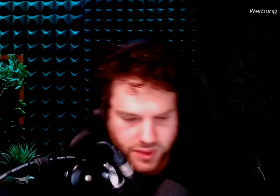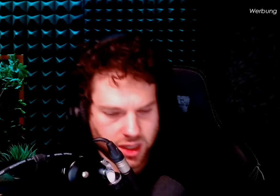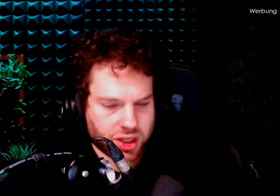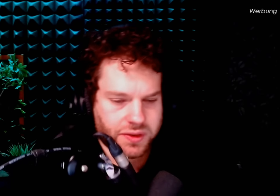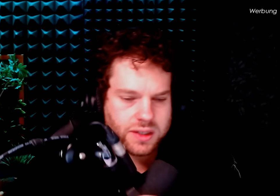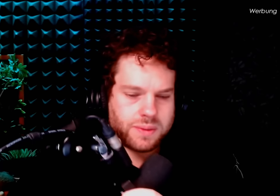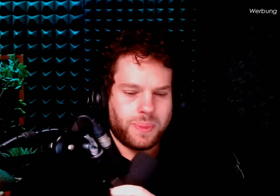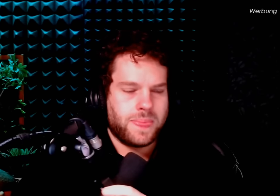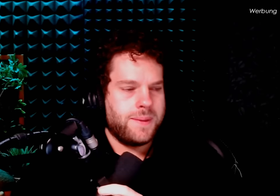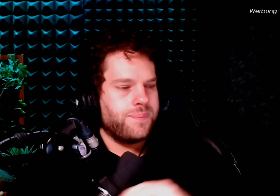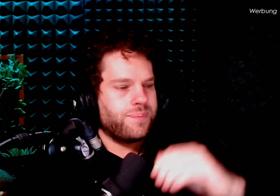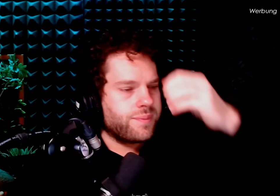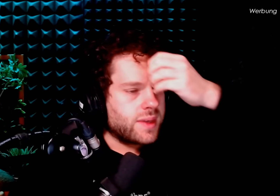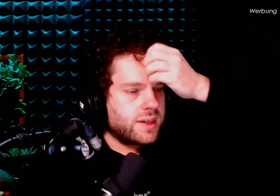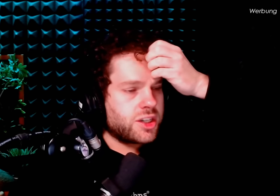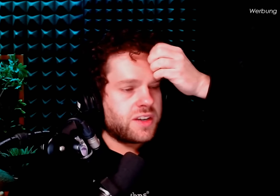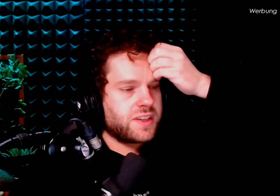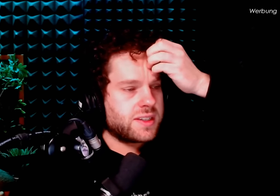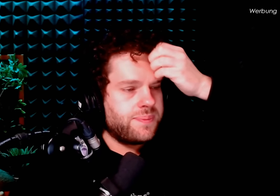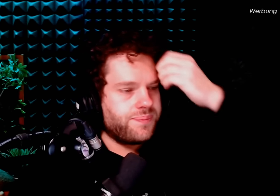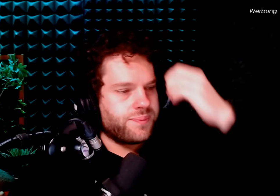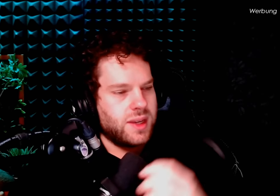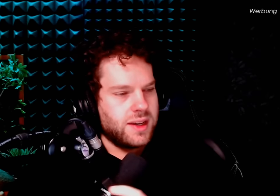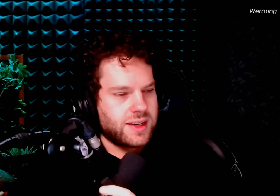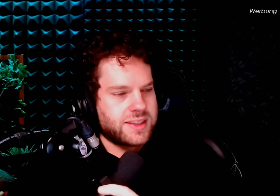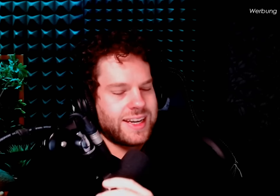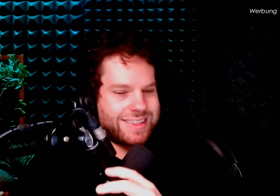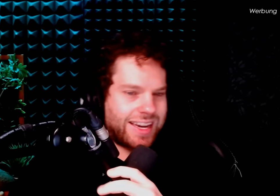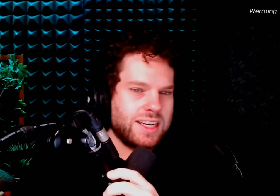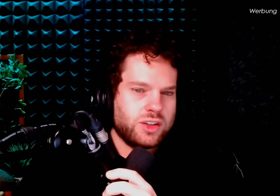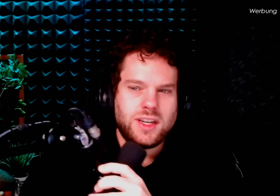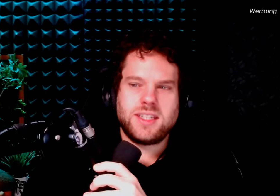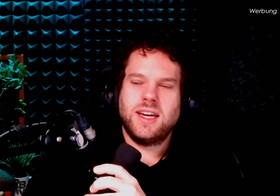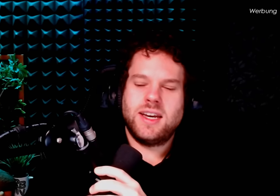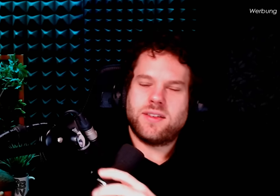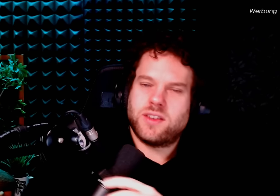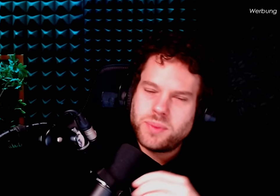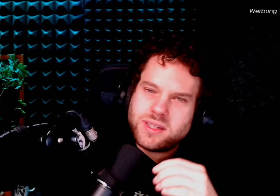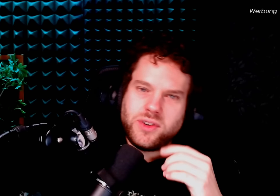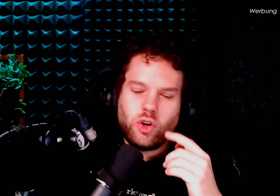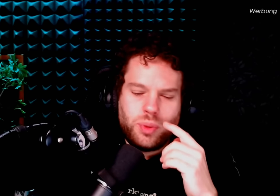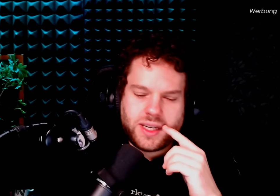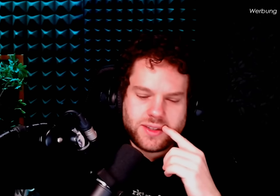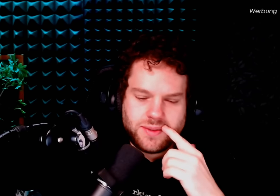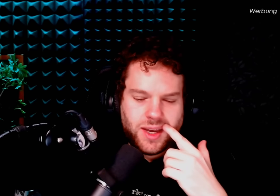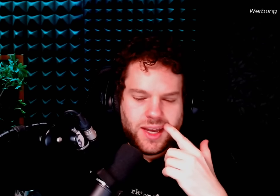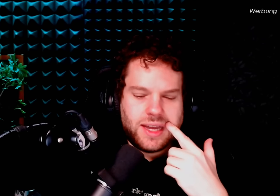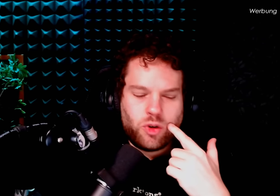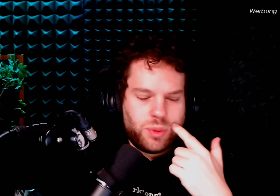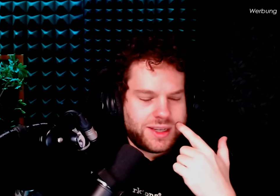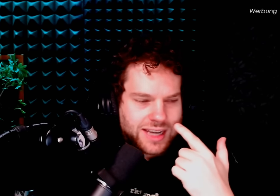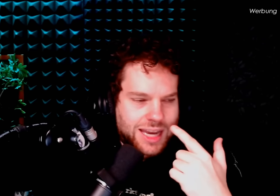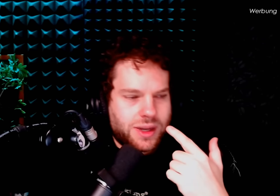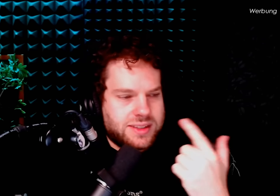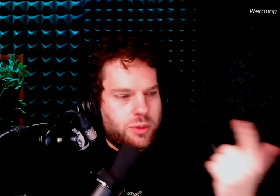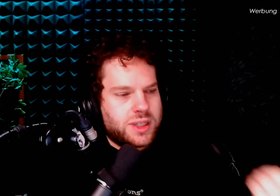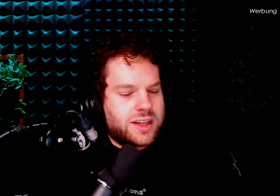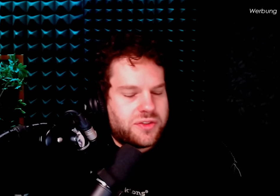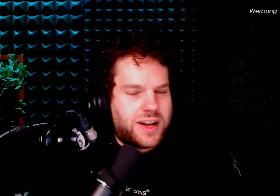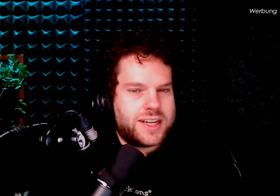Er schafft das. Er schafft das. Jetzt kann natürlich... So ein bisschen wie Obelix, ne? Obelix, der einmal in den Zaubertrank gefallen